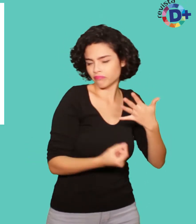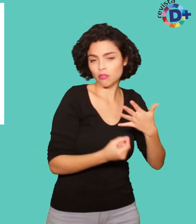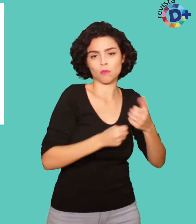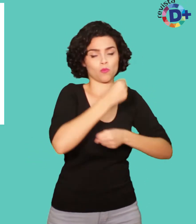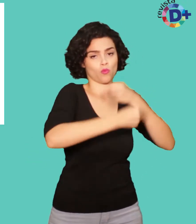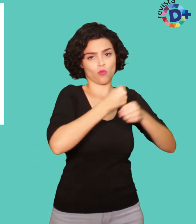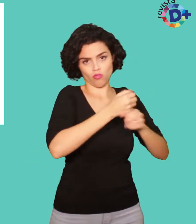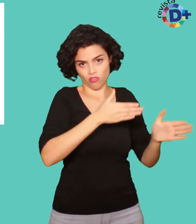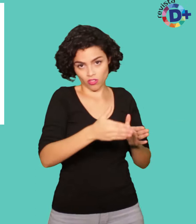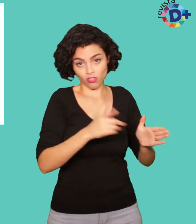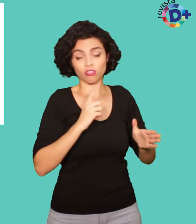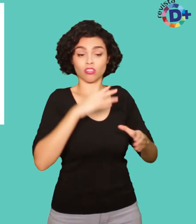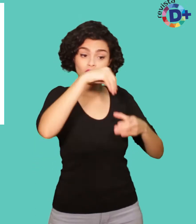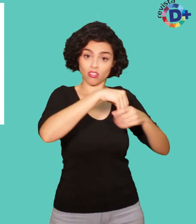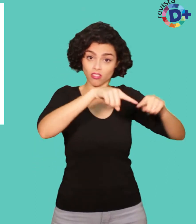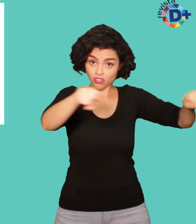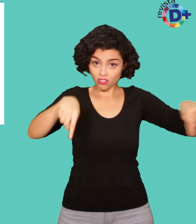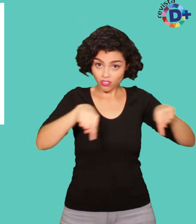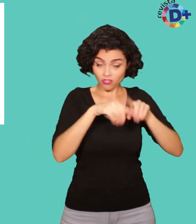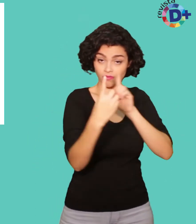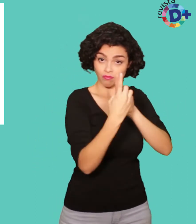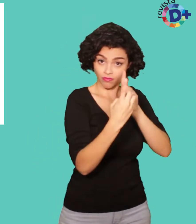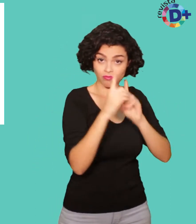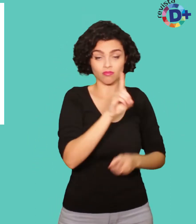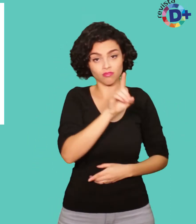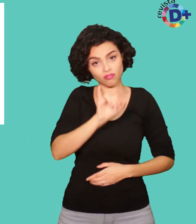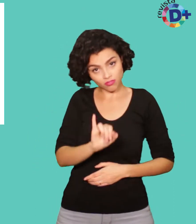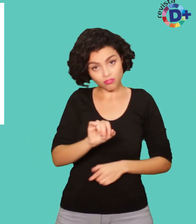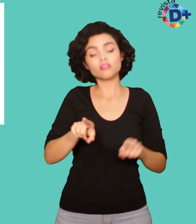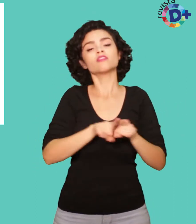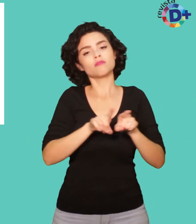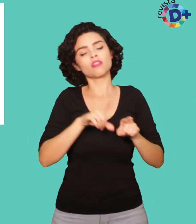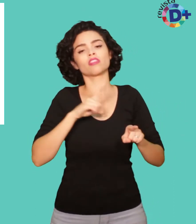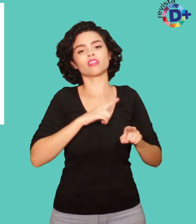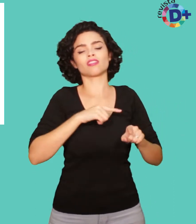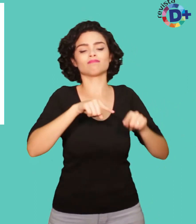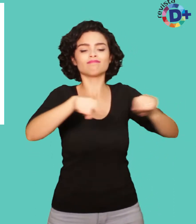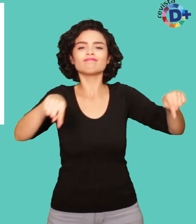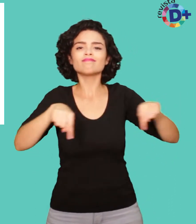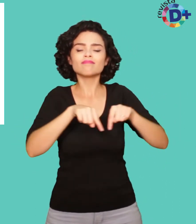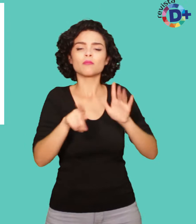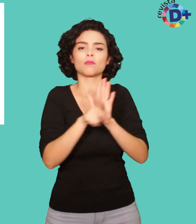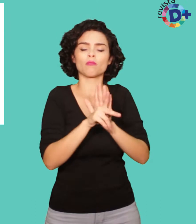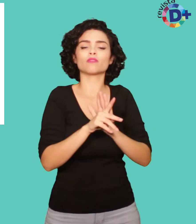tanto no ambulatório de deficiência intelectual como na unidade de longa permanência